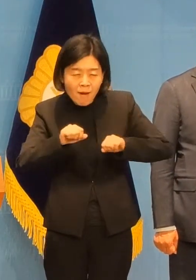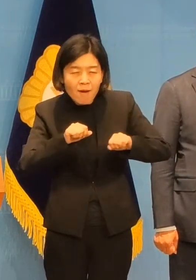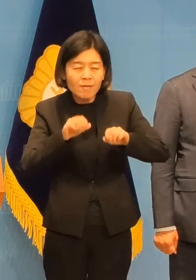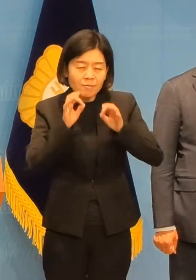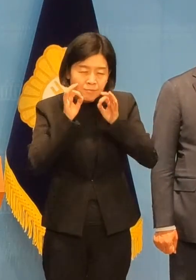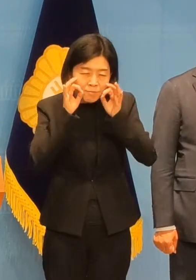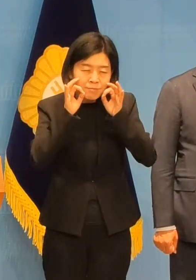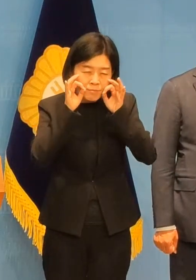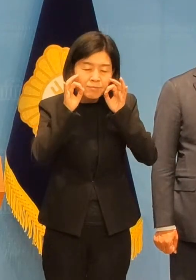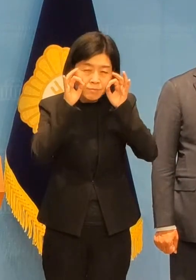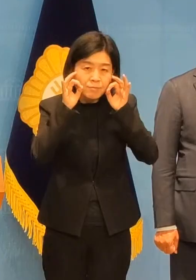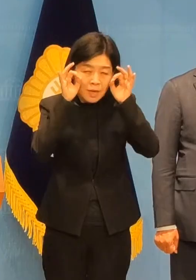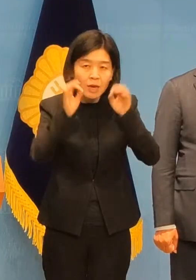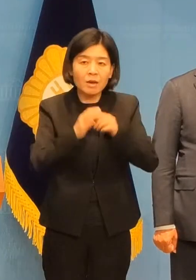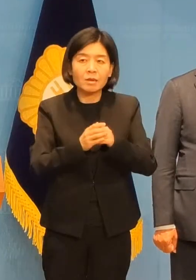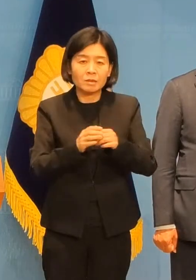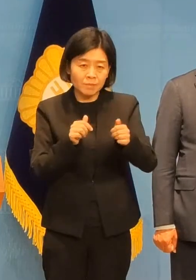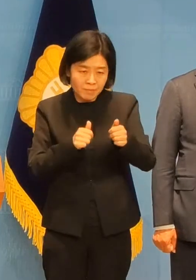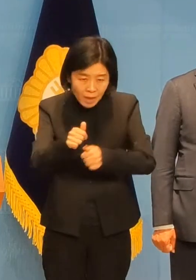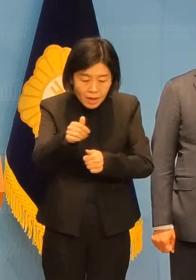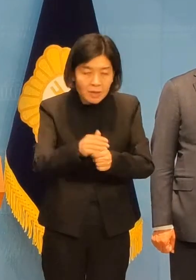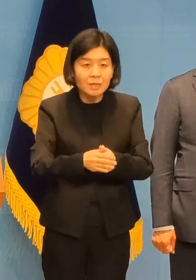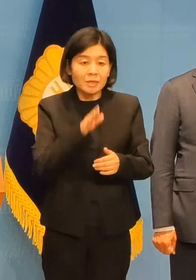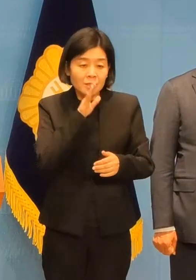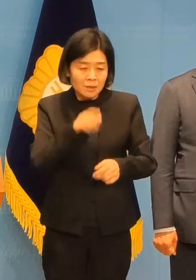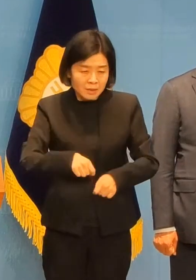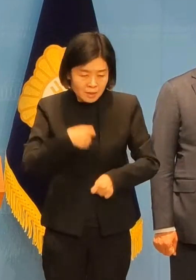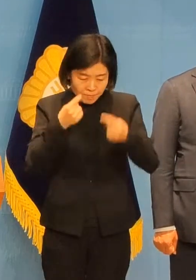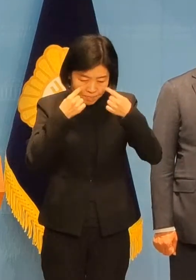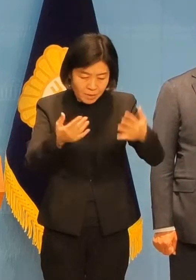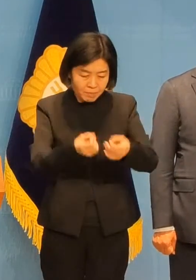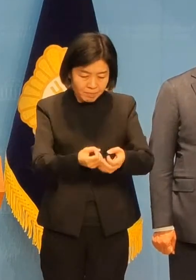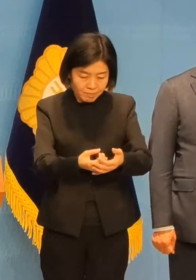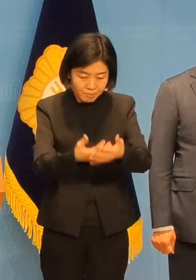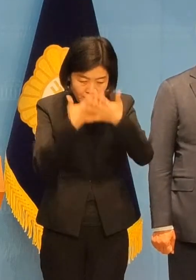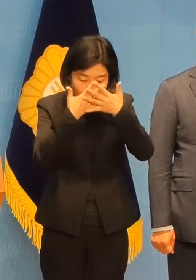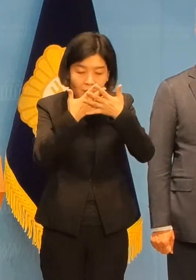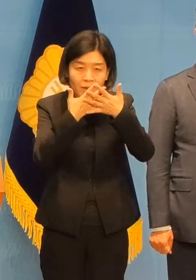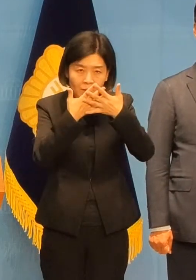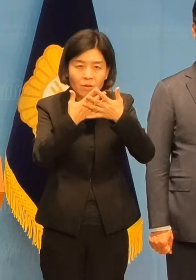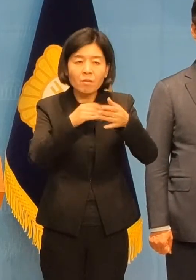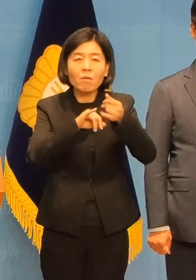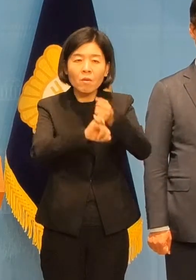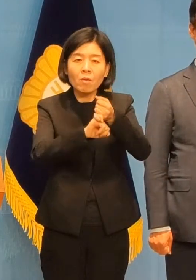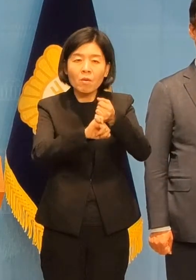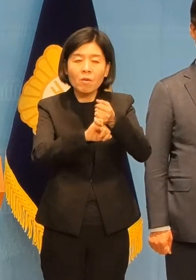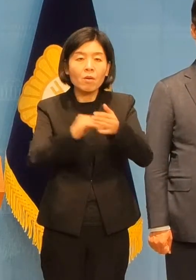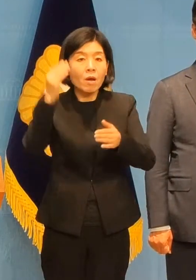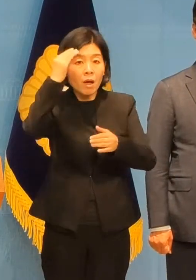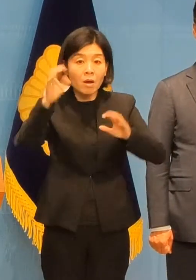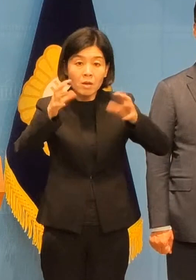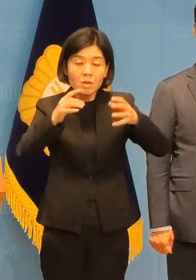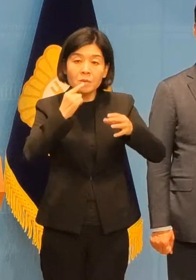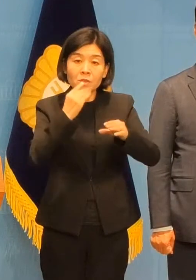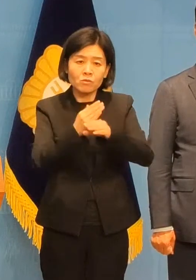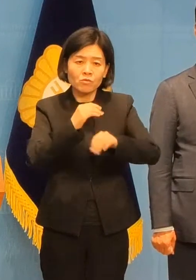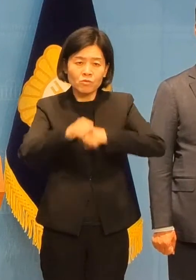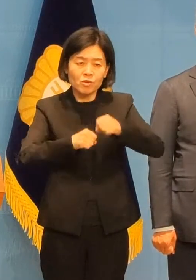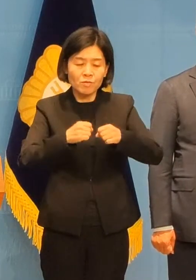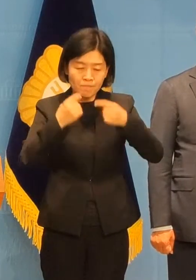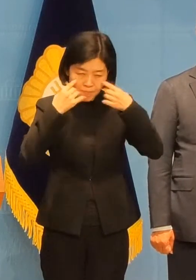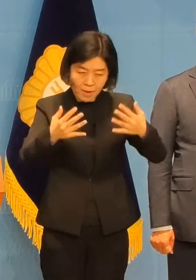것을 이겨내고 사실과 진실을 명백하게 밝혀내야 다시 한번 대한민국의 민주주의가 확고하게